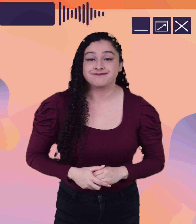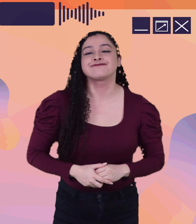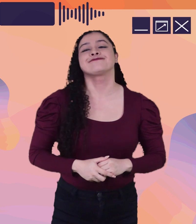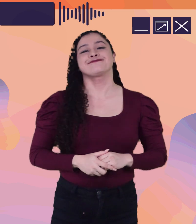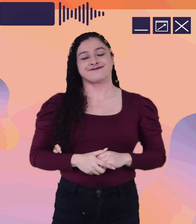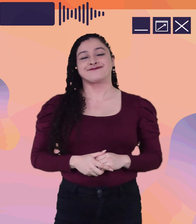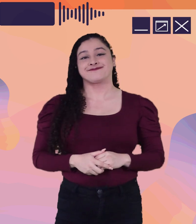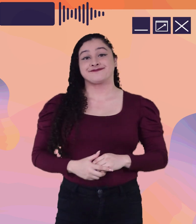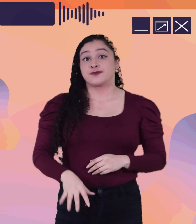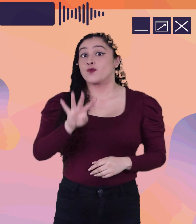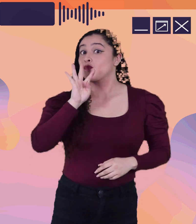4.